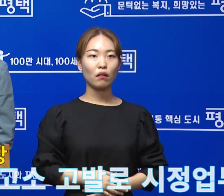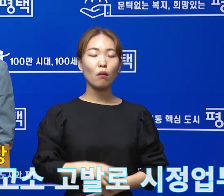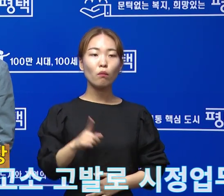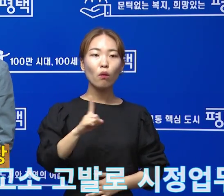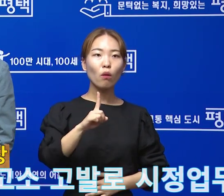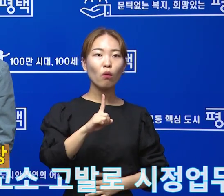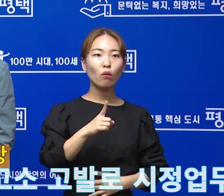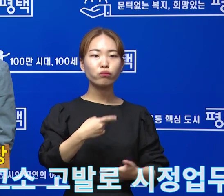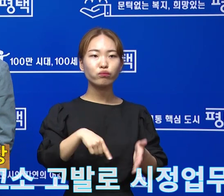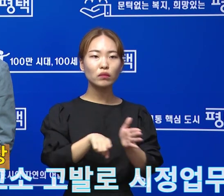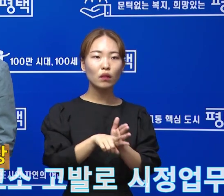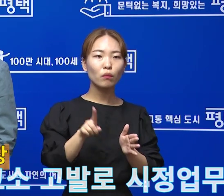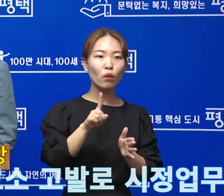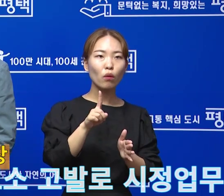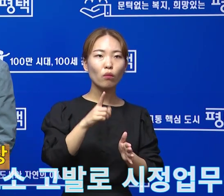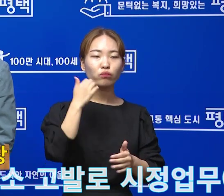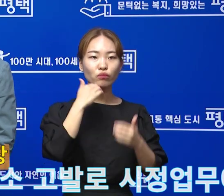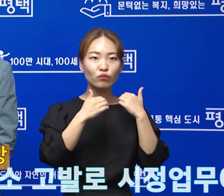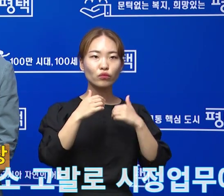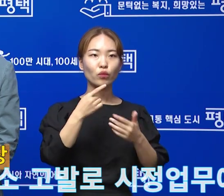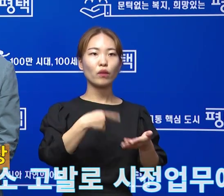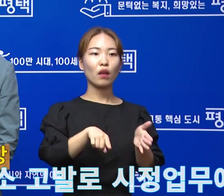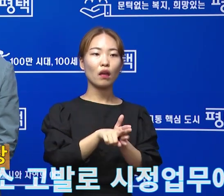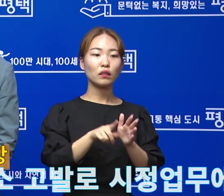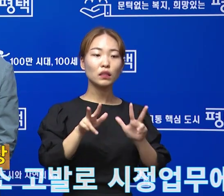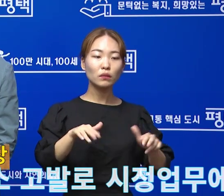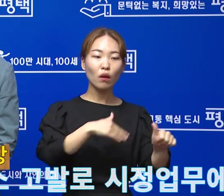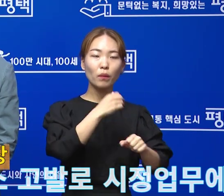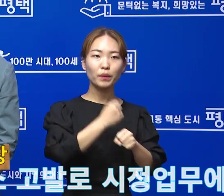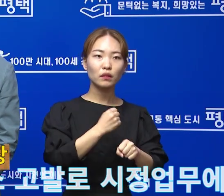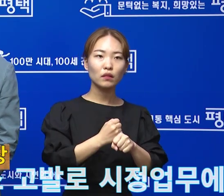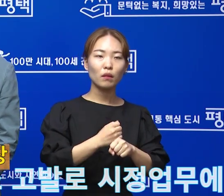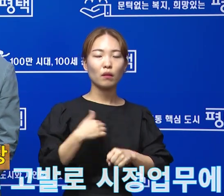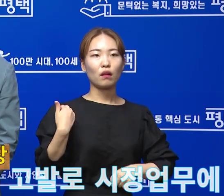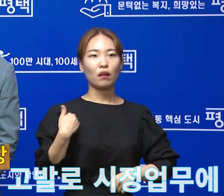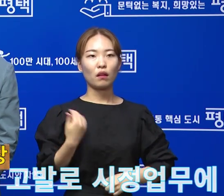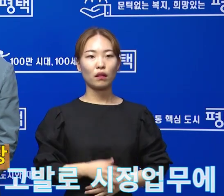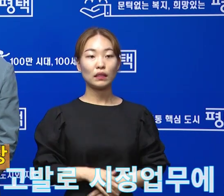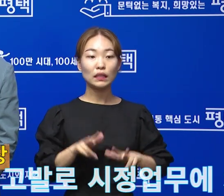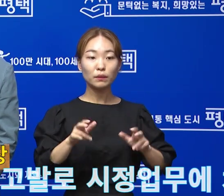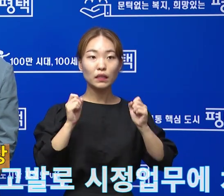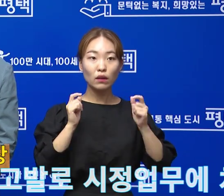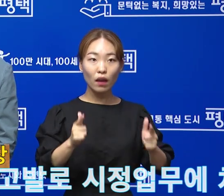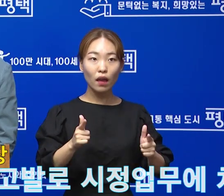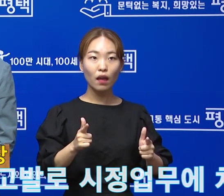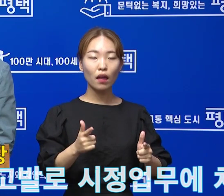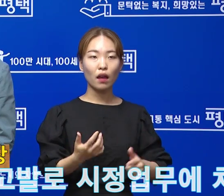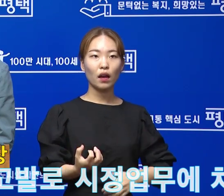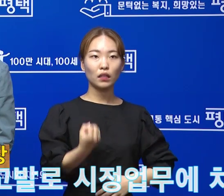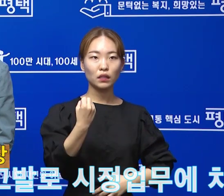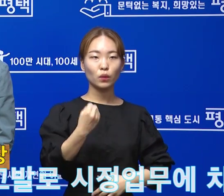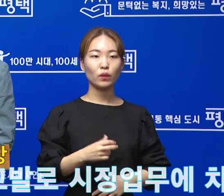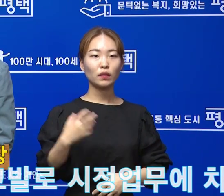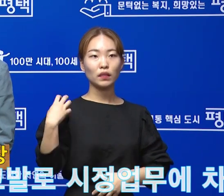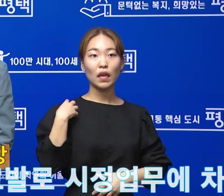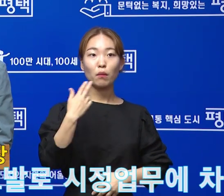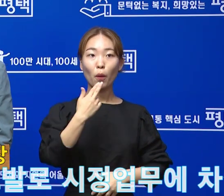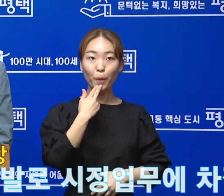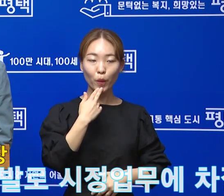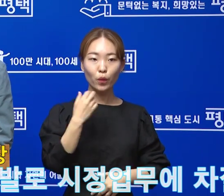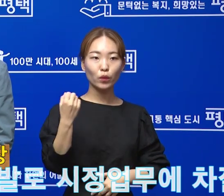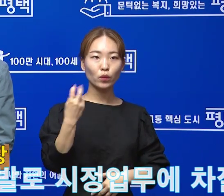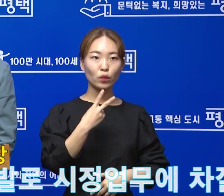무엇을 위해 그리 했는지 묻고 싶습니다. 저는 이번 기회를 통해 다시는 이런 저열하고 무책임한 행태가